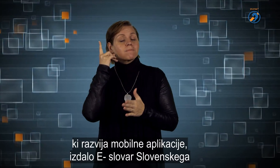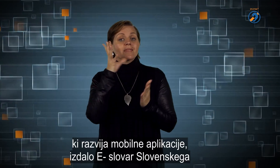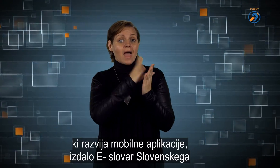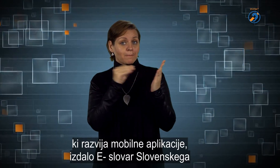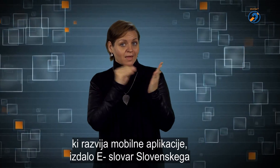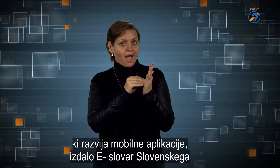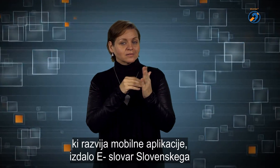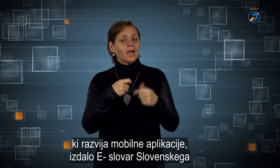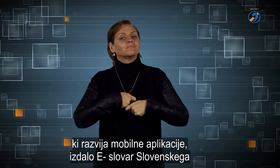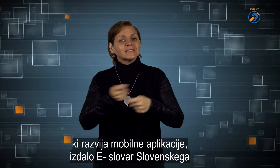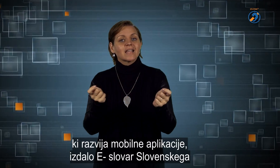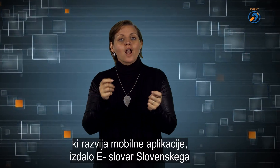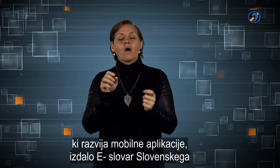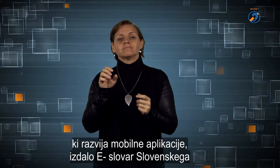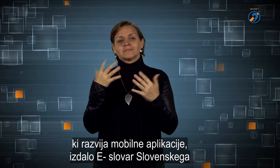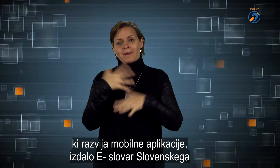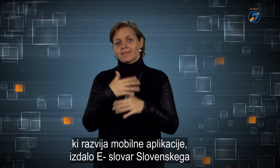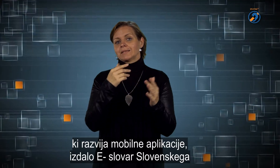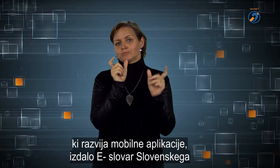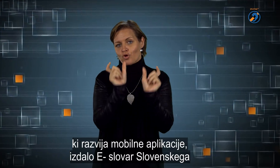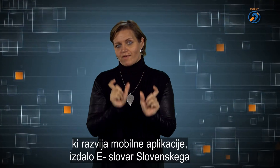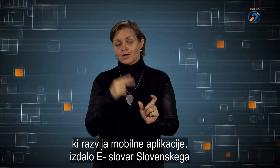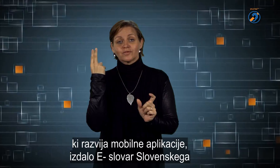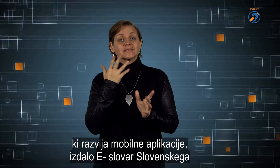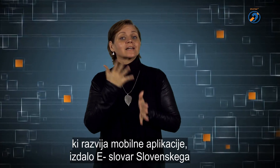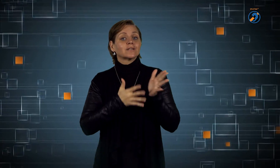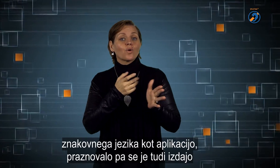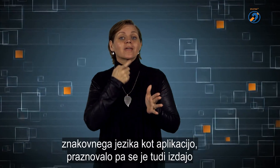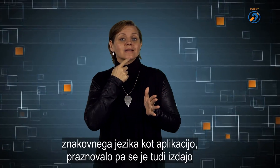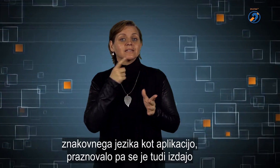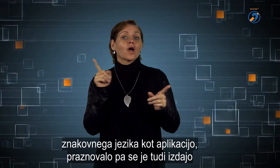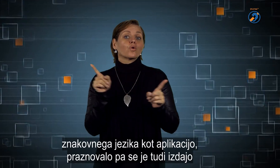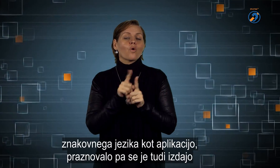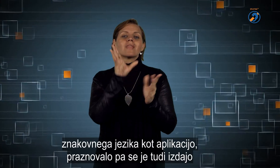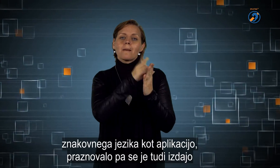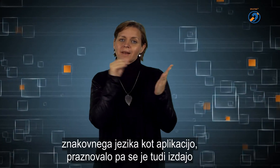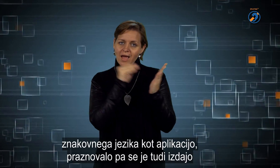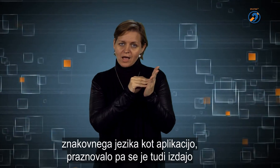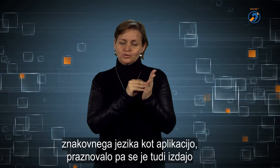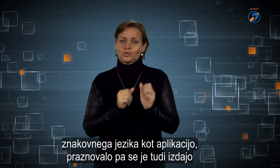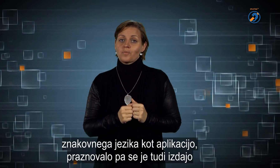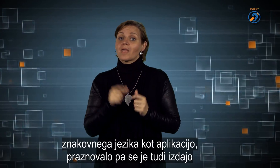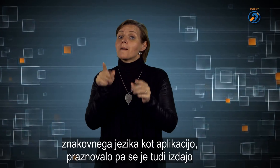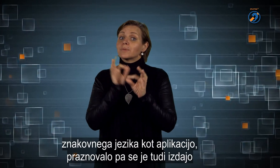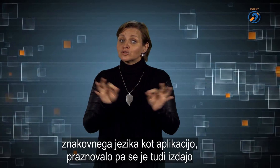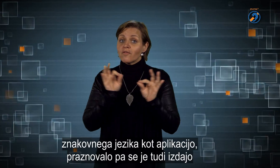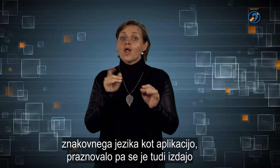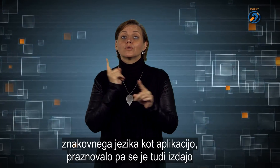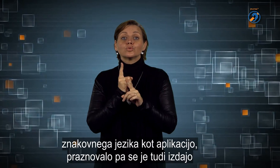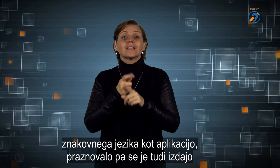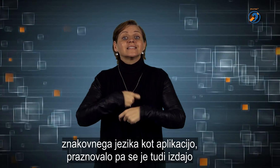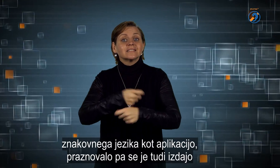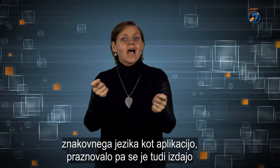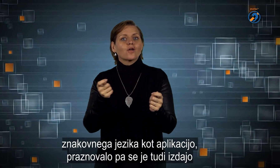je v sodelovanju s podjetjem, ki razvija mobilne aplikacije, izdalo e-slovar slovenskega znakovnega jezika kot